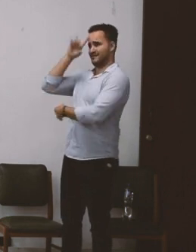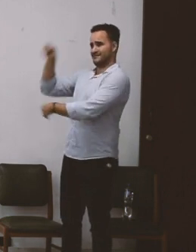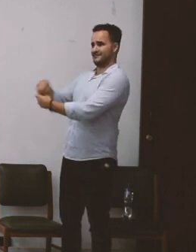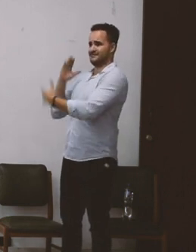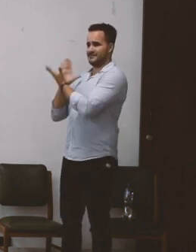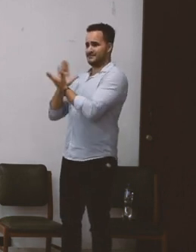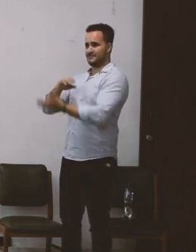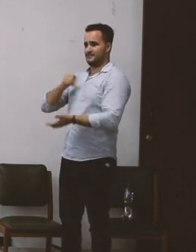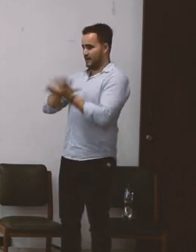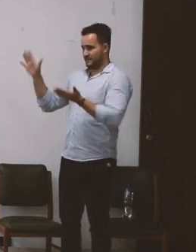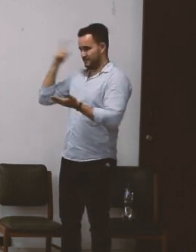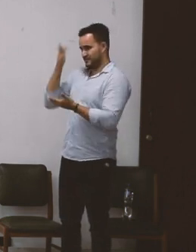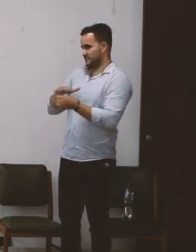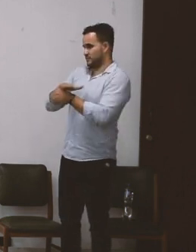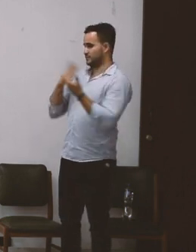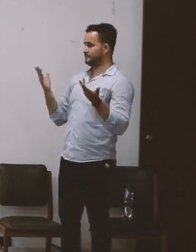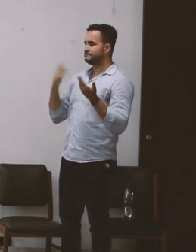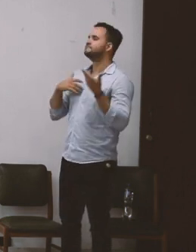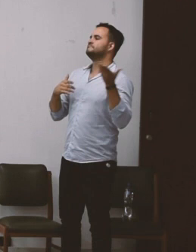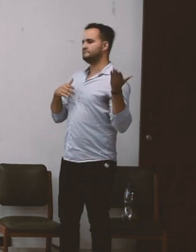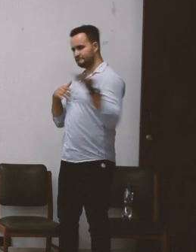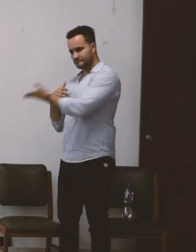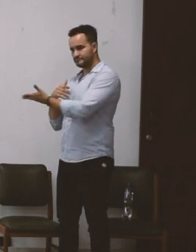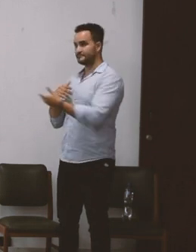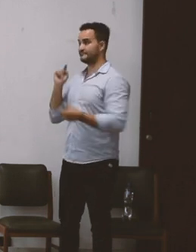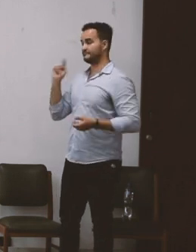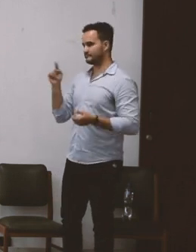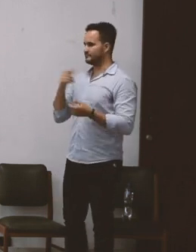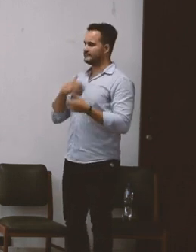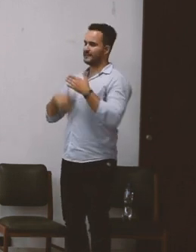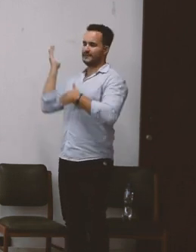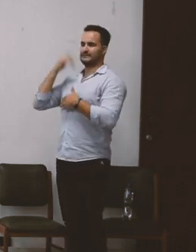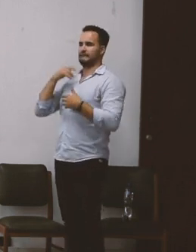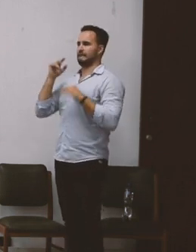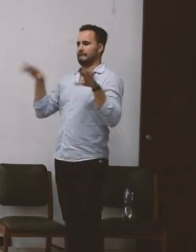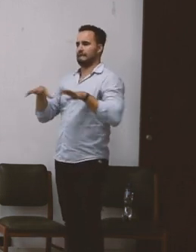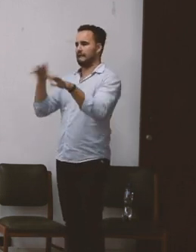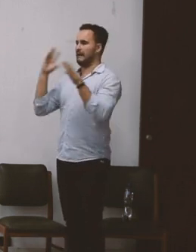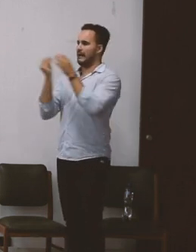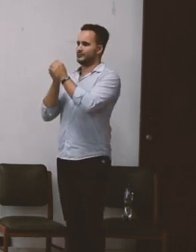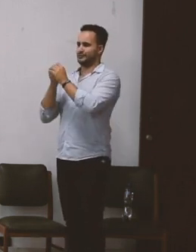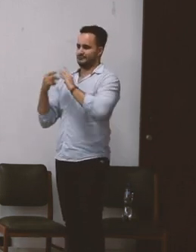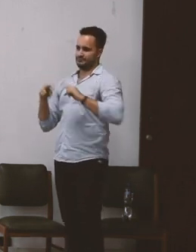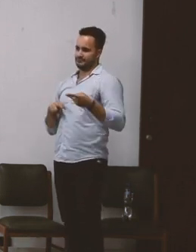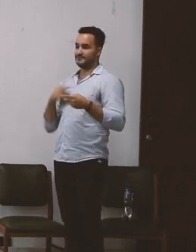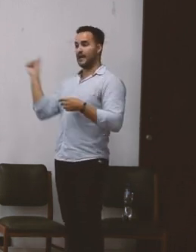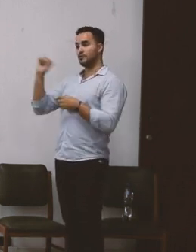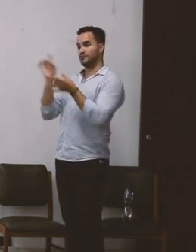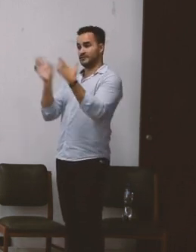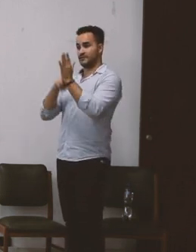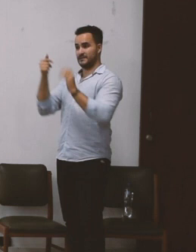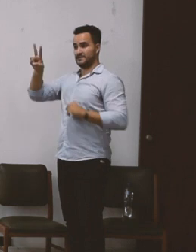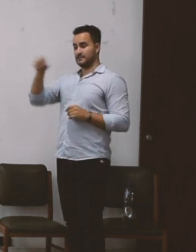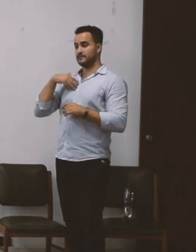y gratuita. De este modo se actualizaron las prácticas de exclusión en nuestra vida. En agosto de 2017, la directora